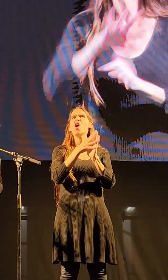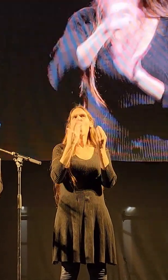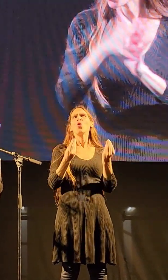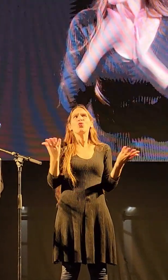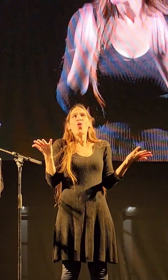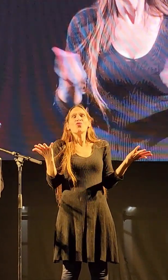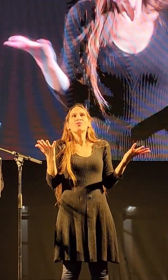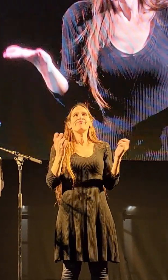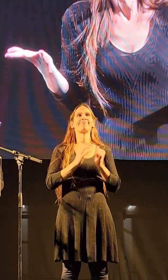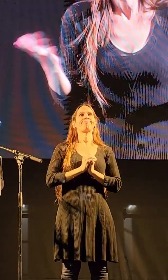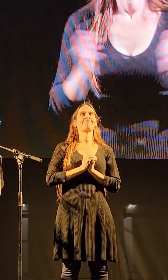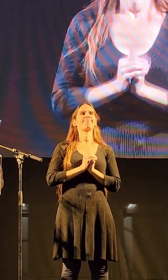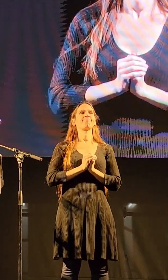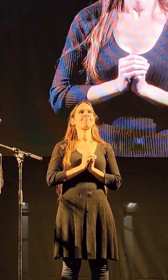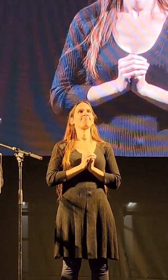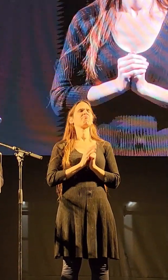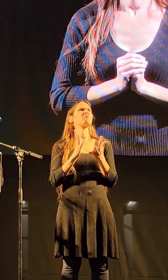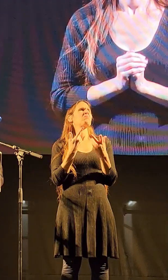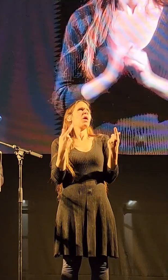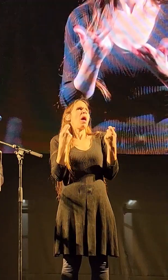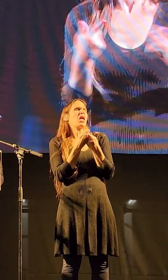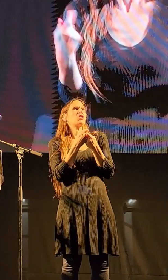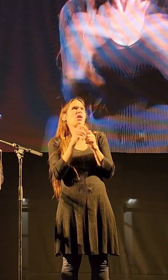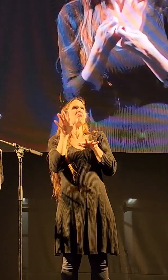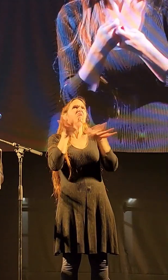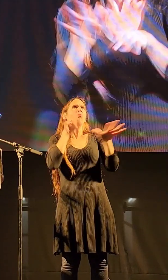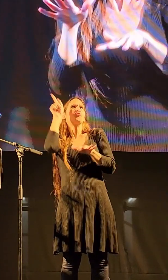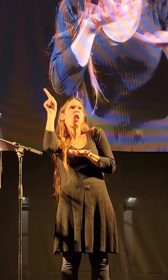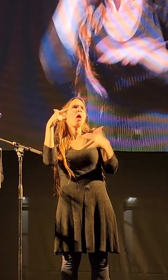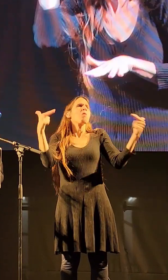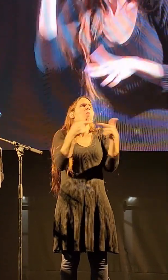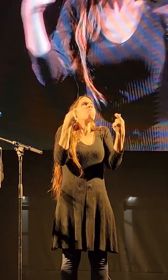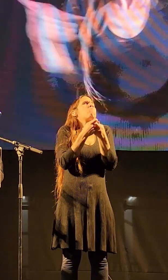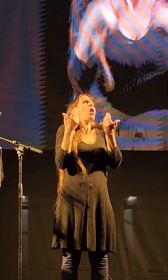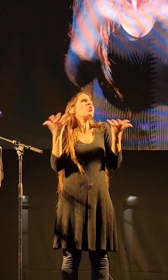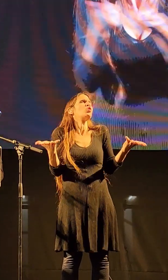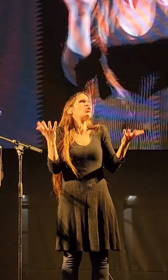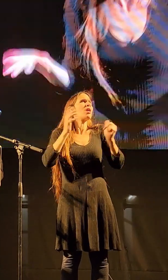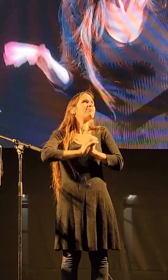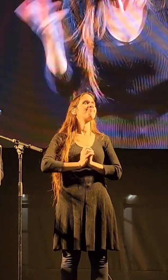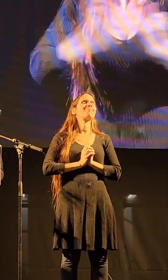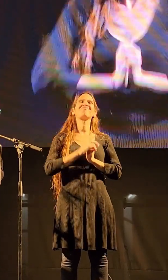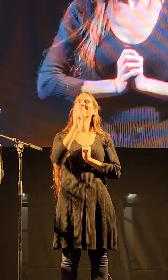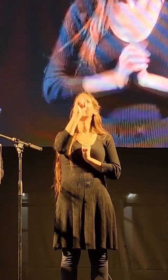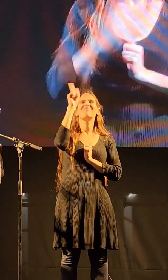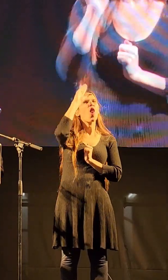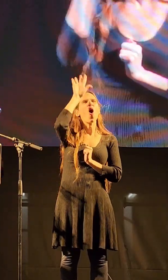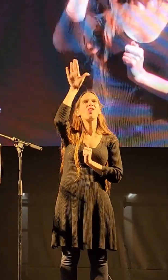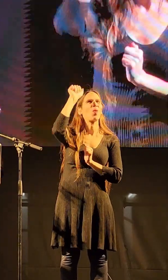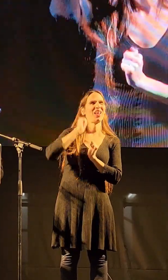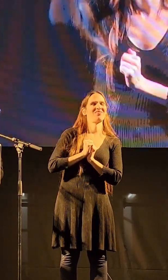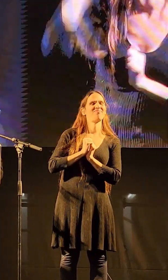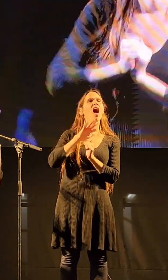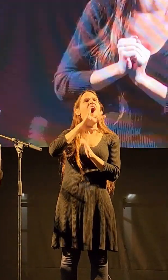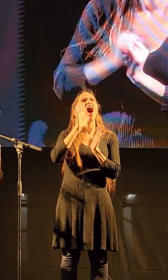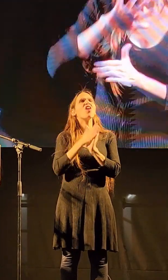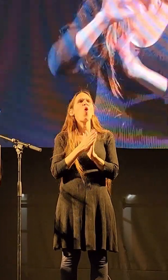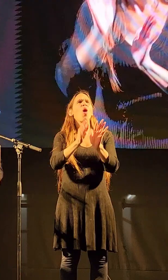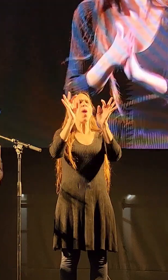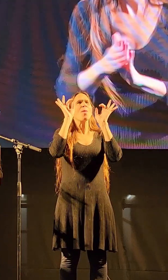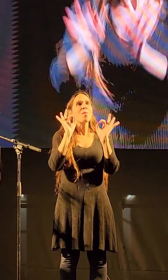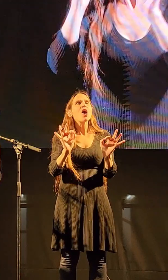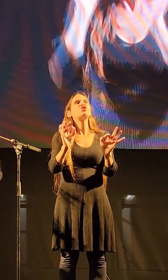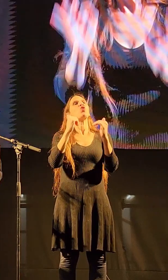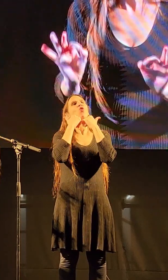טוב. שמה הקשר בין הממשלה למלחמה? לא, אדוני, הכל